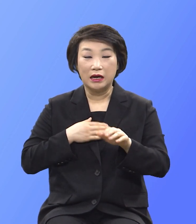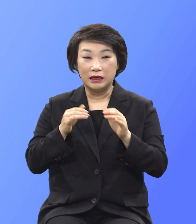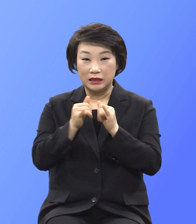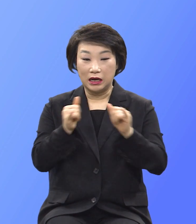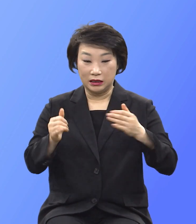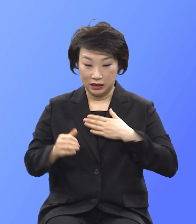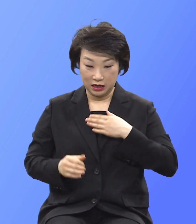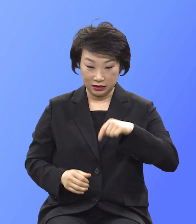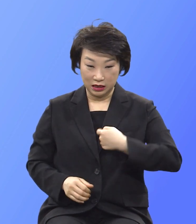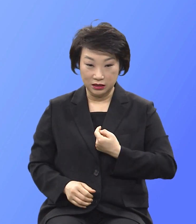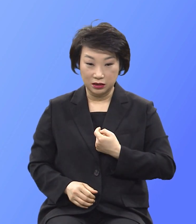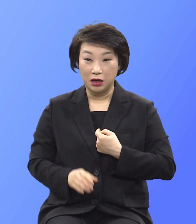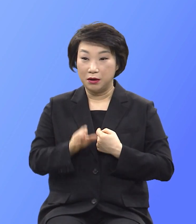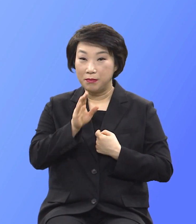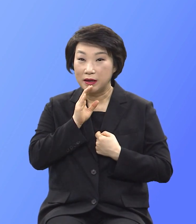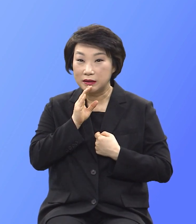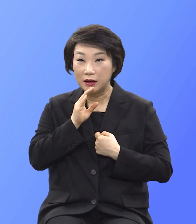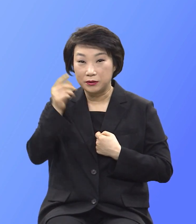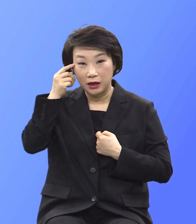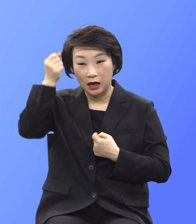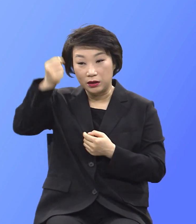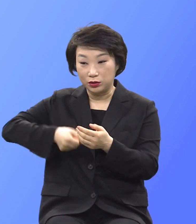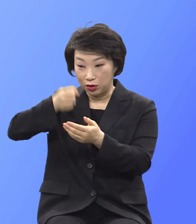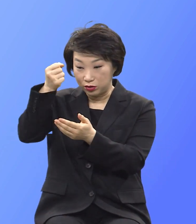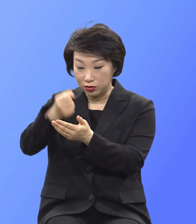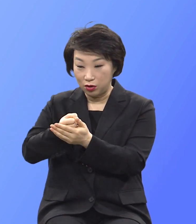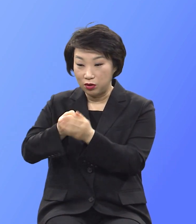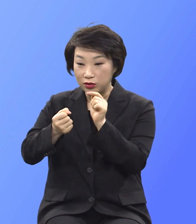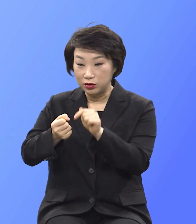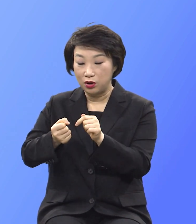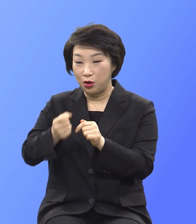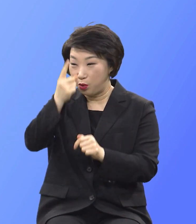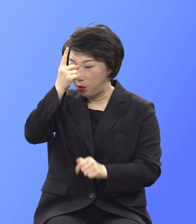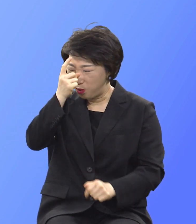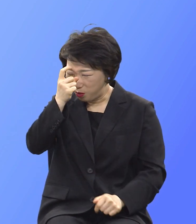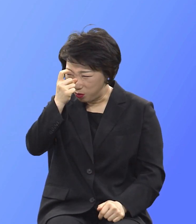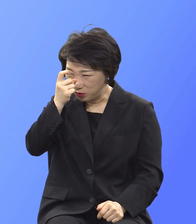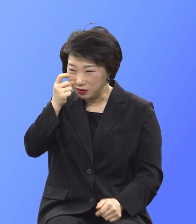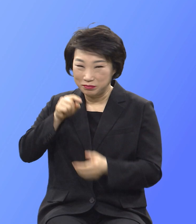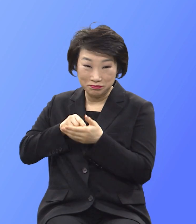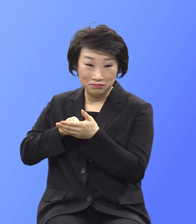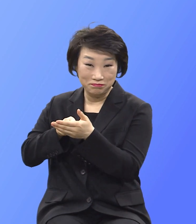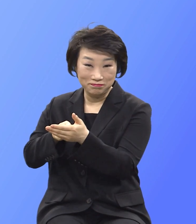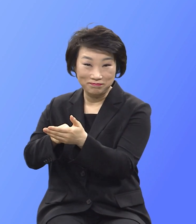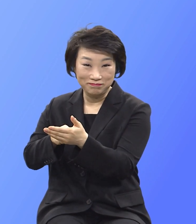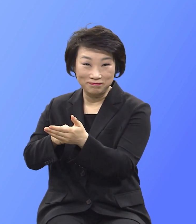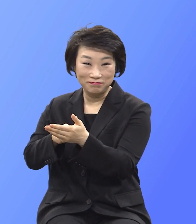인간 자신이 옳다고 하는 것에는 고집 세게